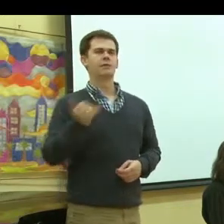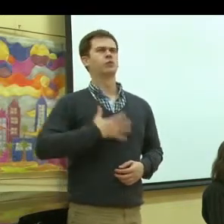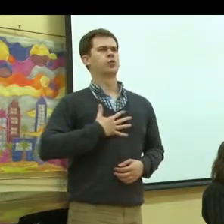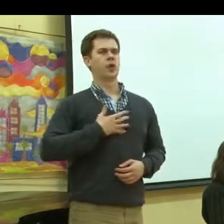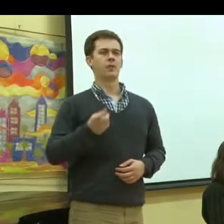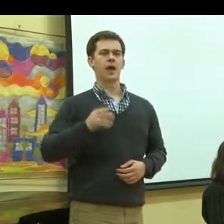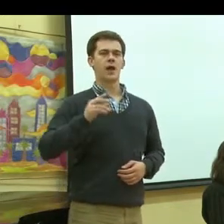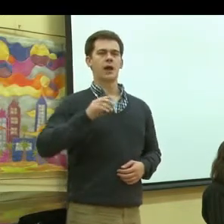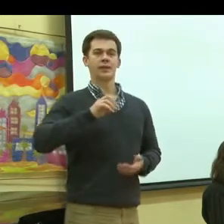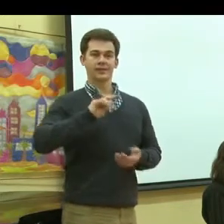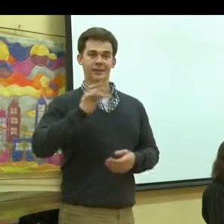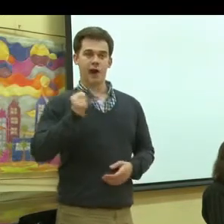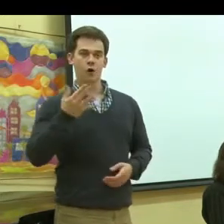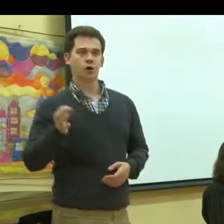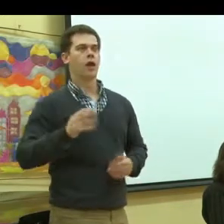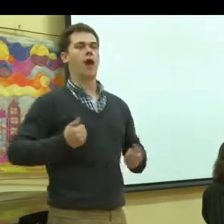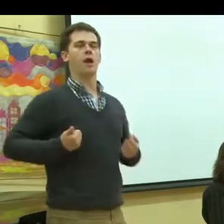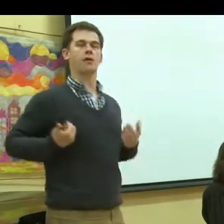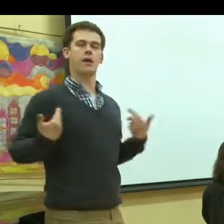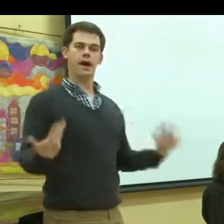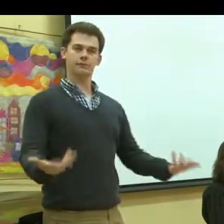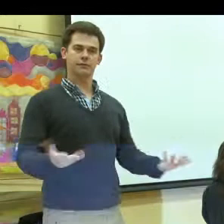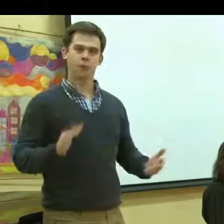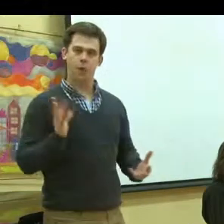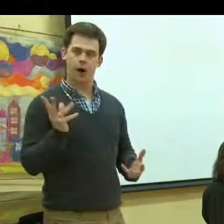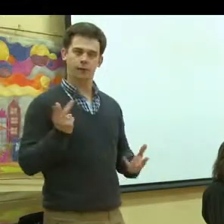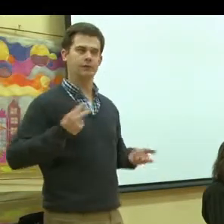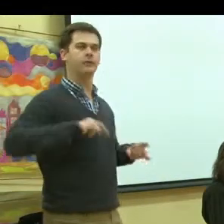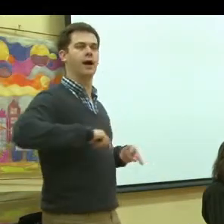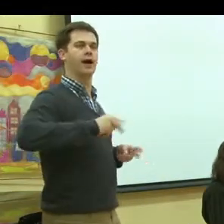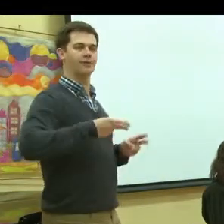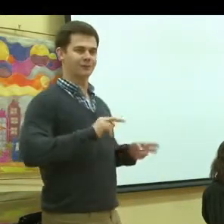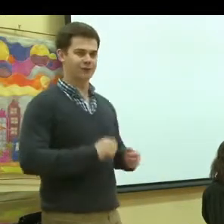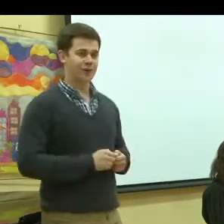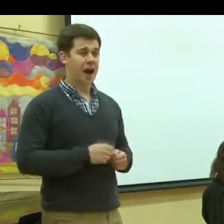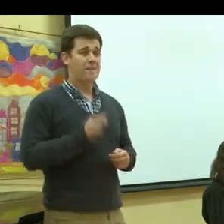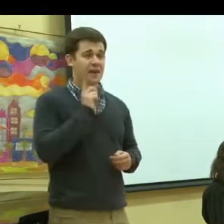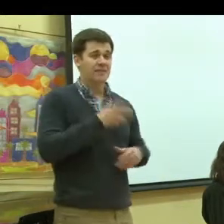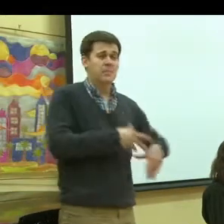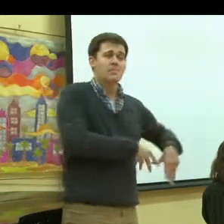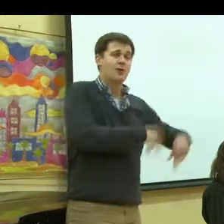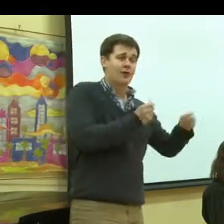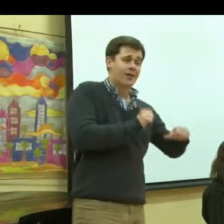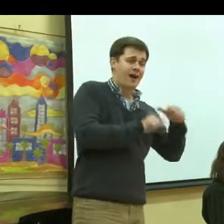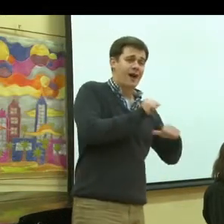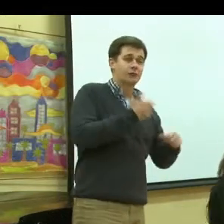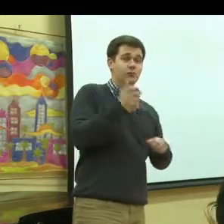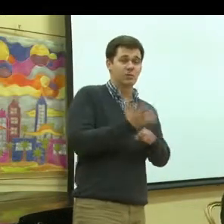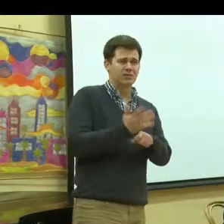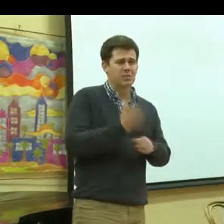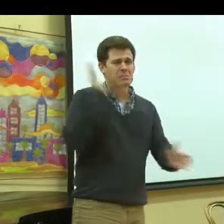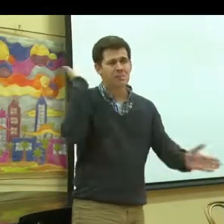taniec bardzo wystylizowany, właśnie bardzo elegancki. Natomiast w jego początkach, jakby u korzeni, no to był taniec bardzo wręcz